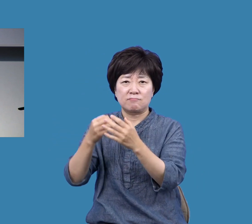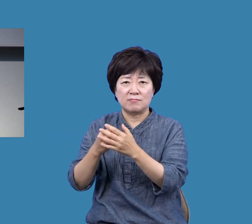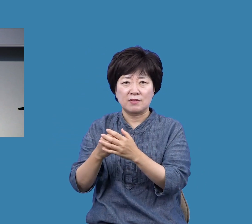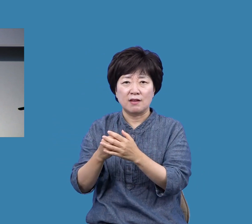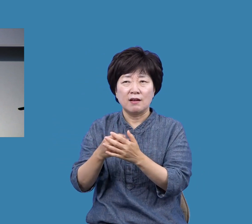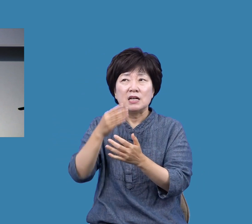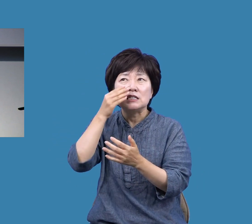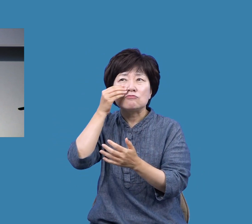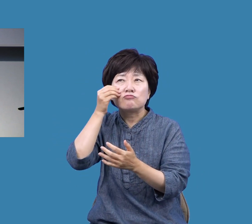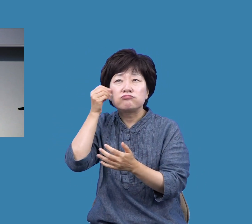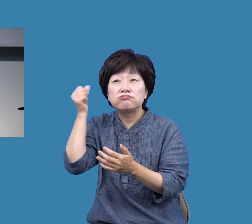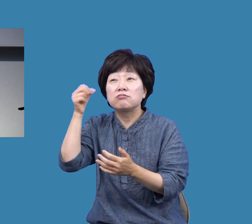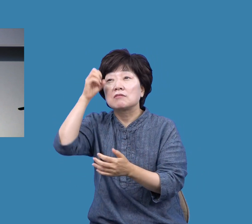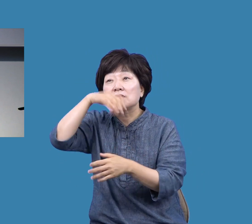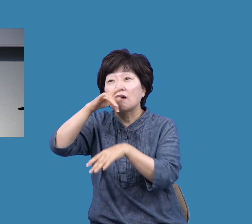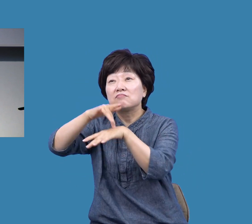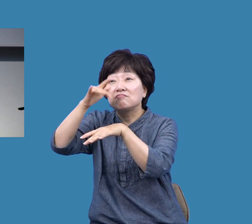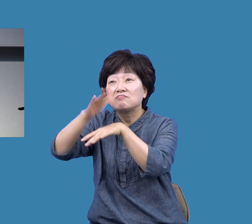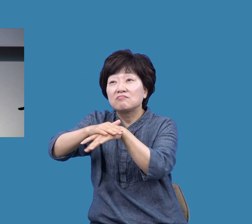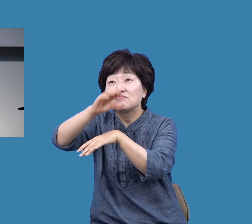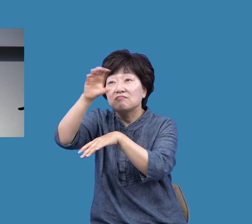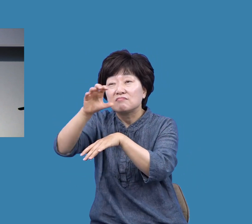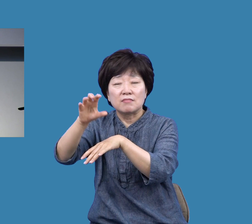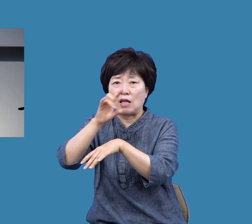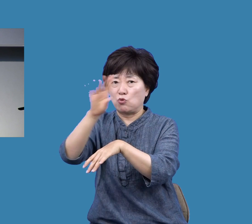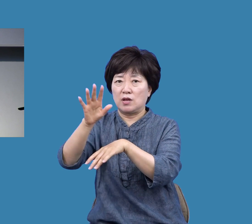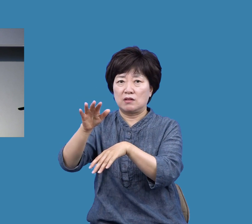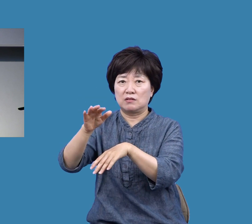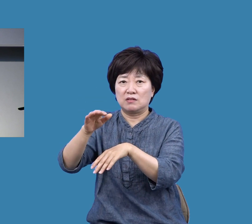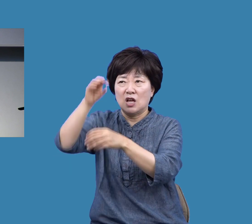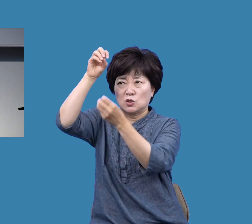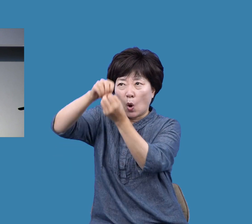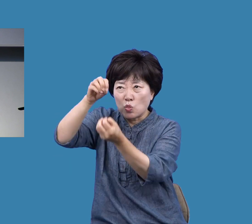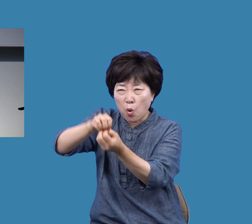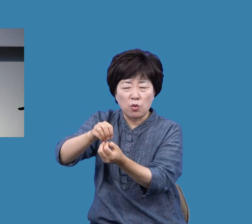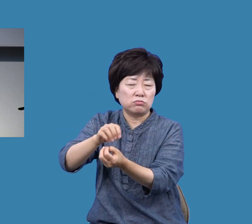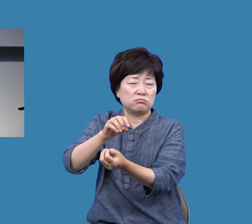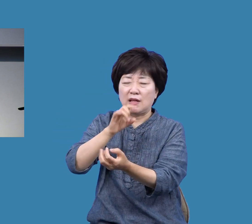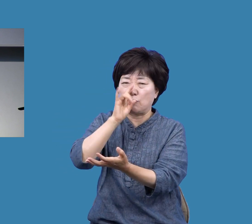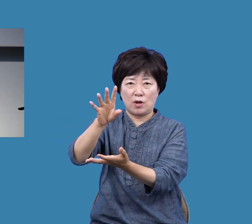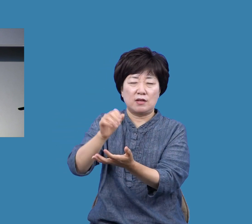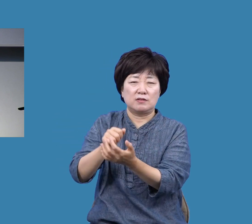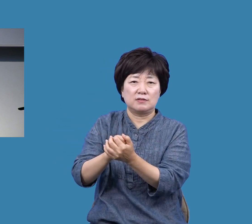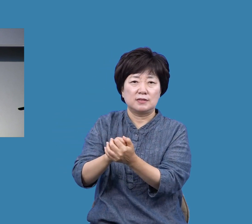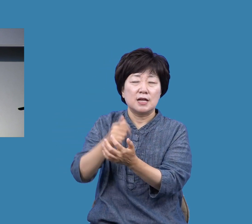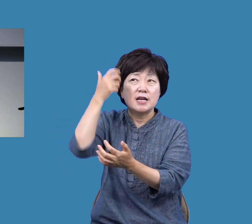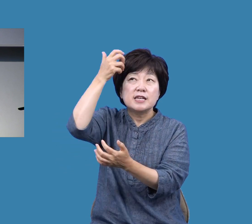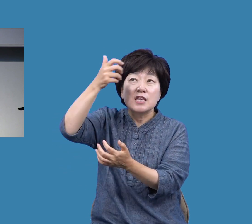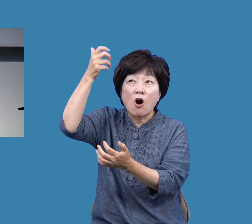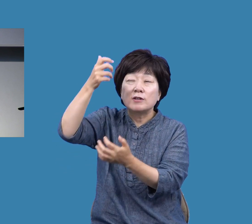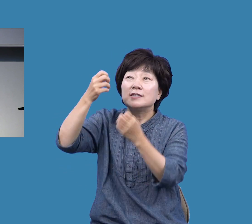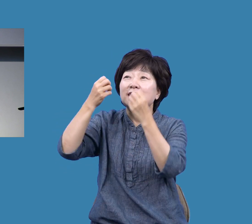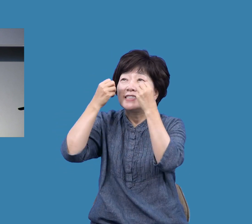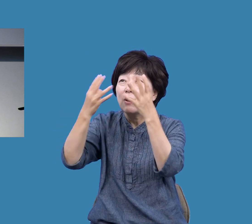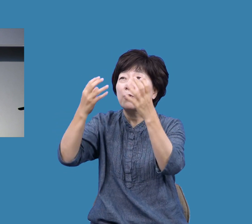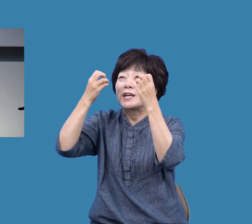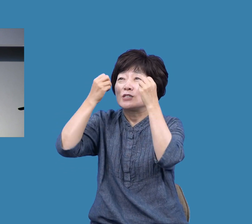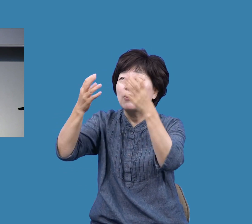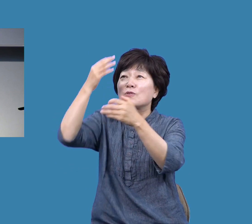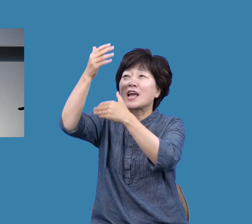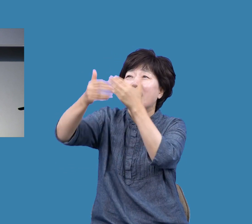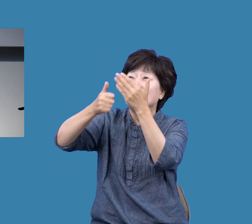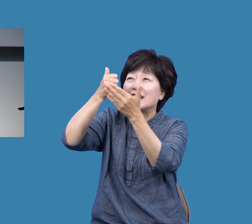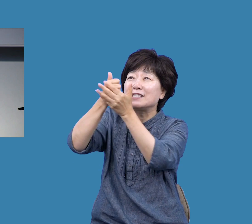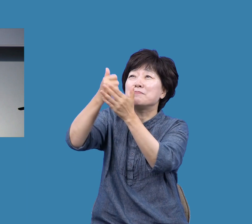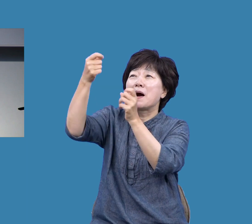됩니다. 전통과 종교가 되면 안 됩니다. 영은 하나님과의 신선한 만남 속에서